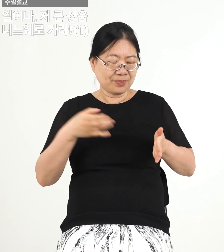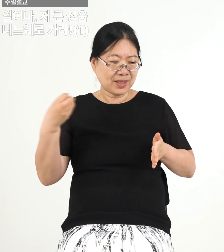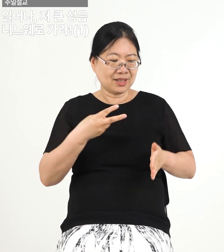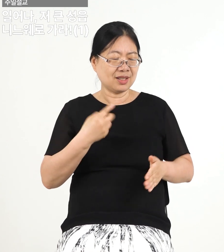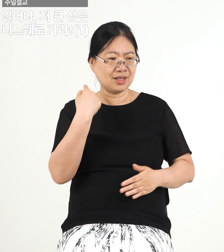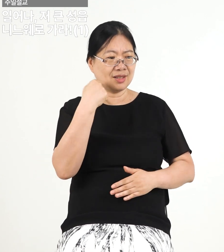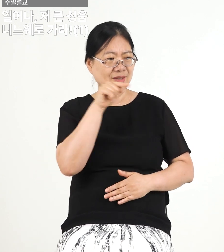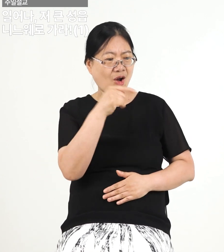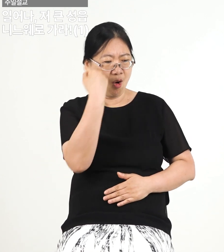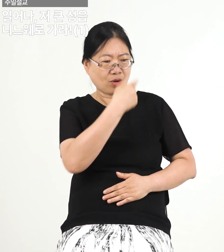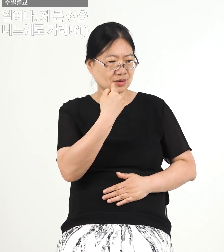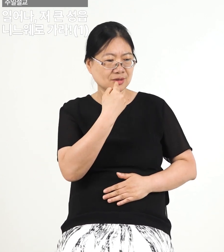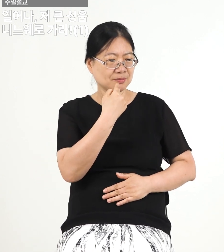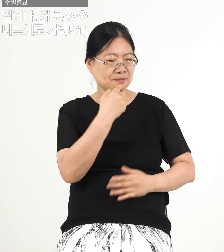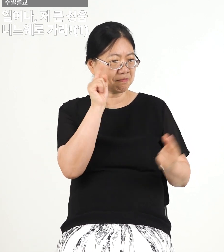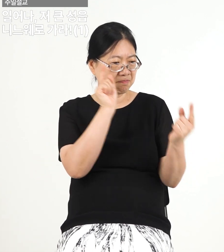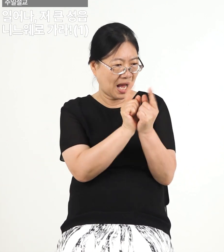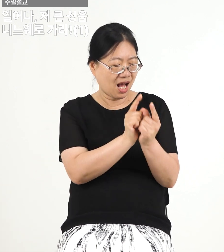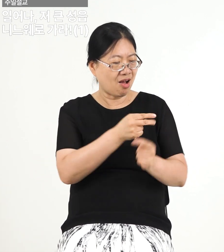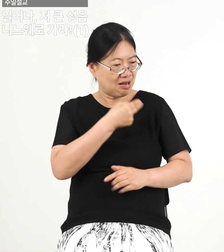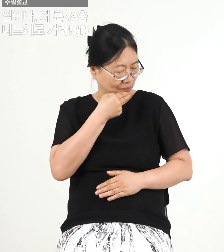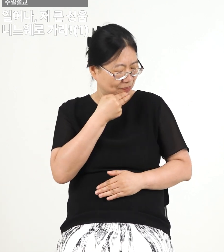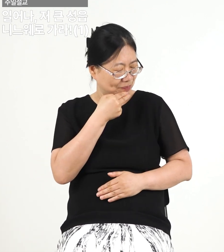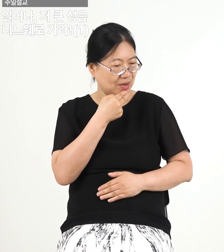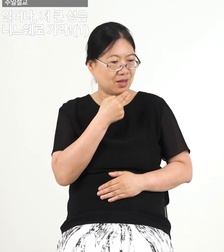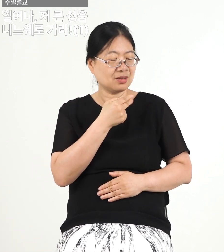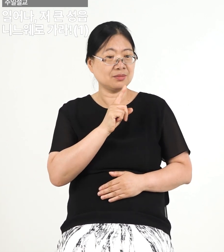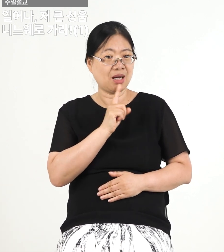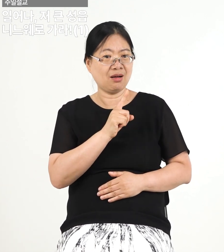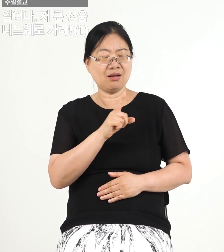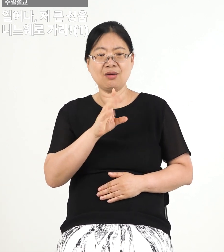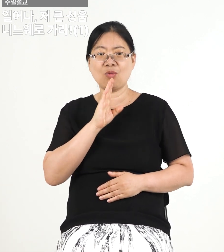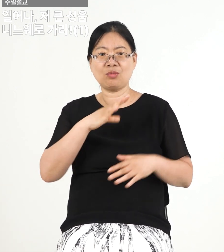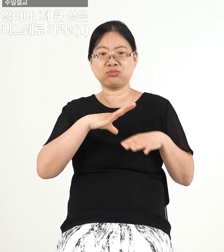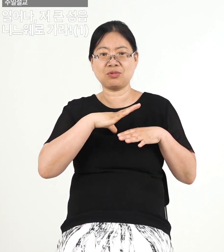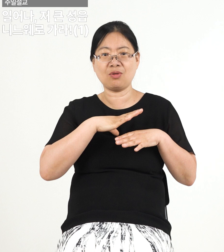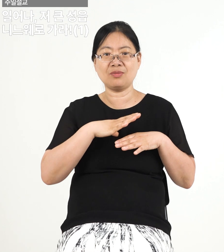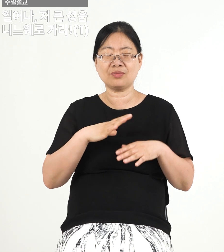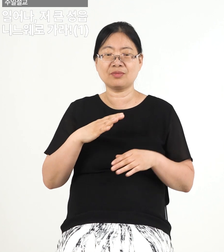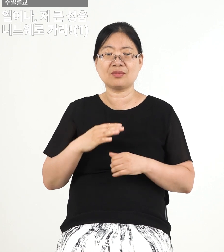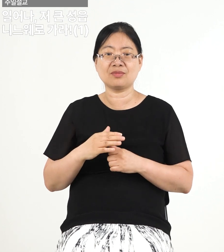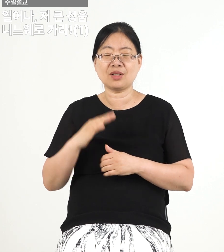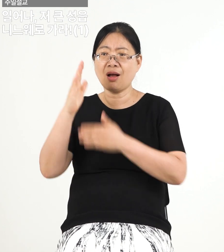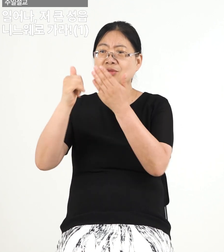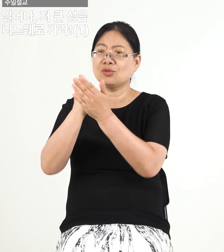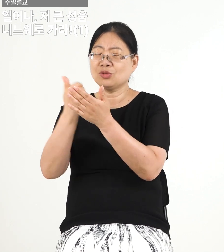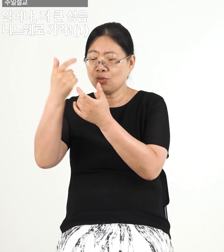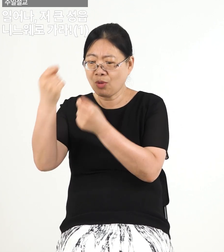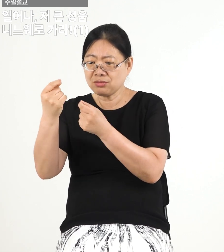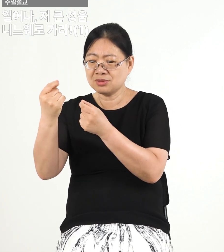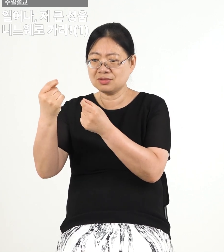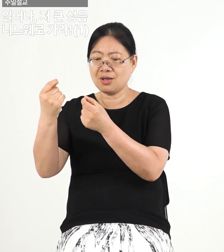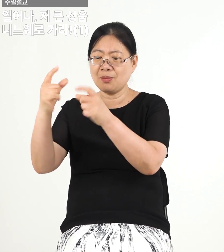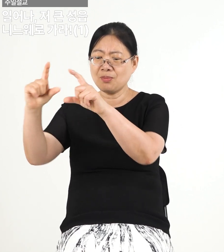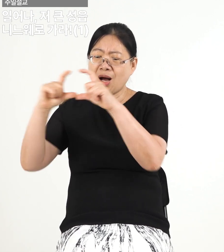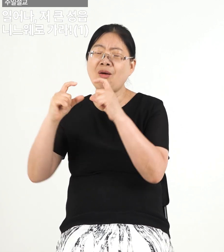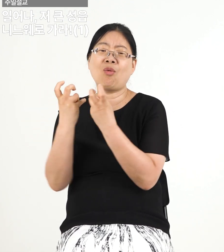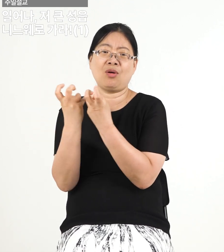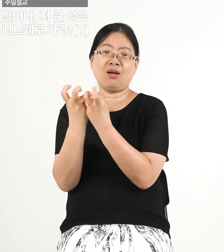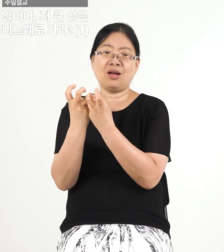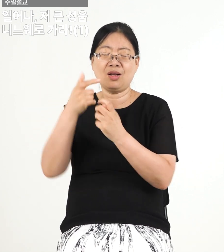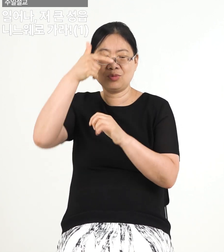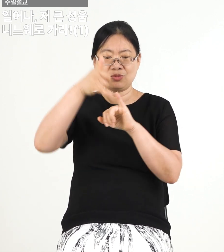얼굴 볼 일 없다. 이거 얼마나 무서운 얘기예요. 하나님이 우리에게 그런 선언을 하신다면. 그래서